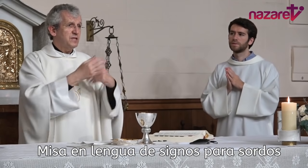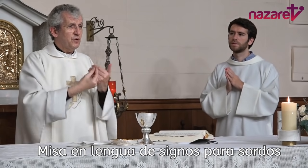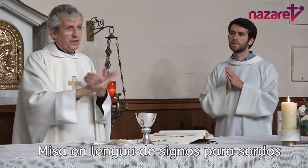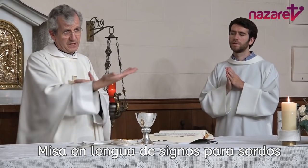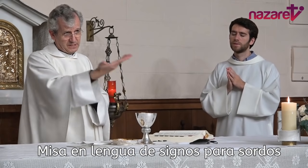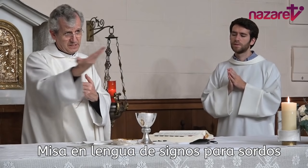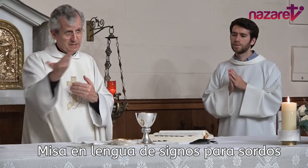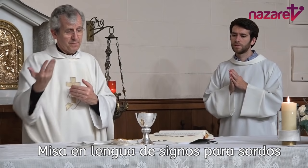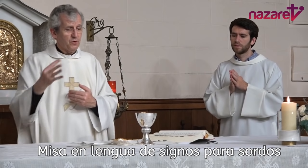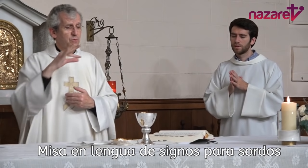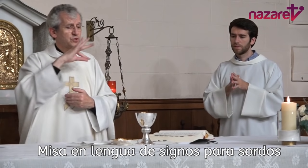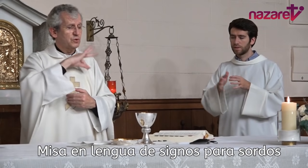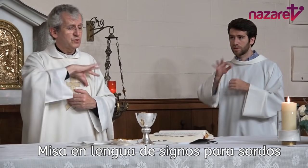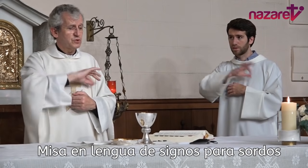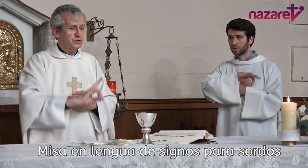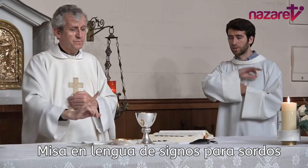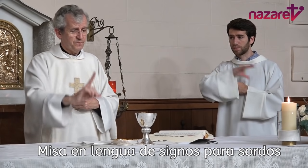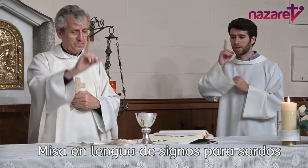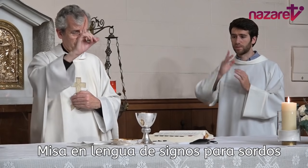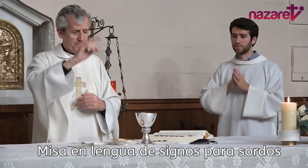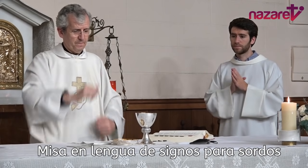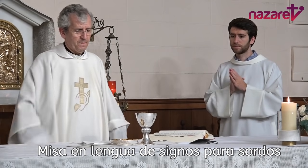Señor esté siempre con vosotros.